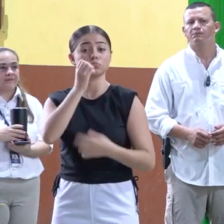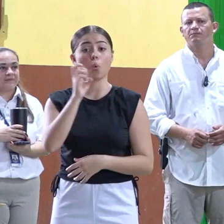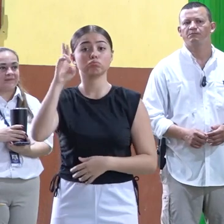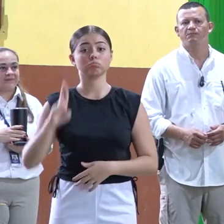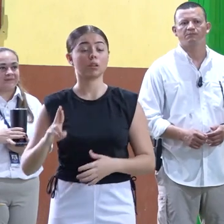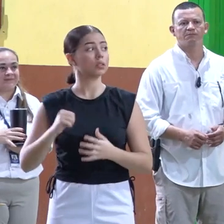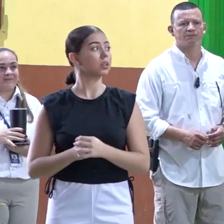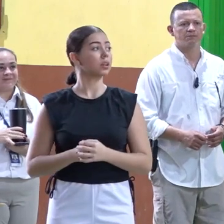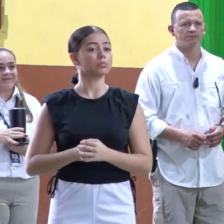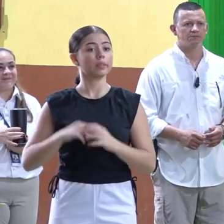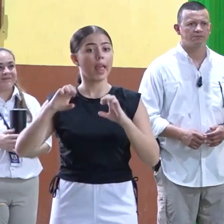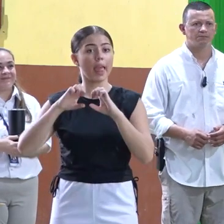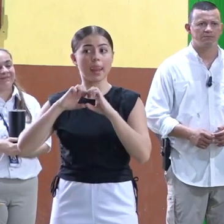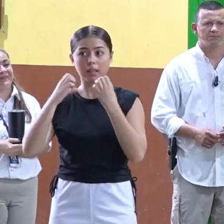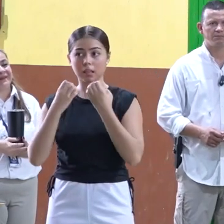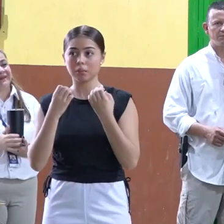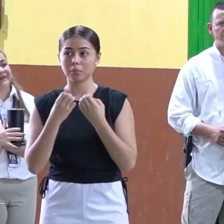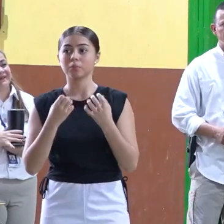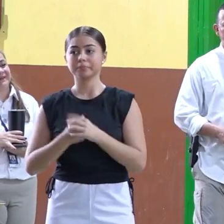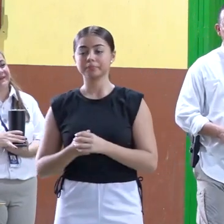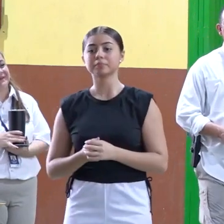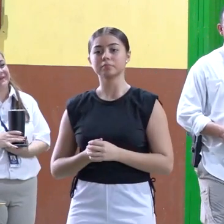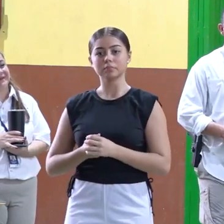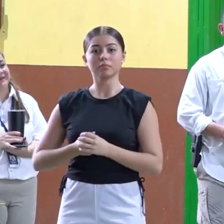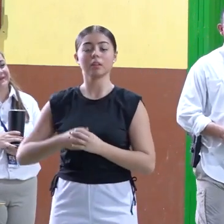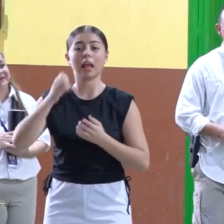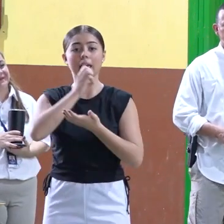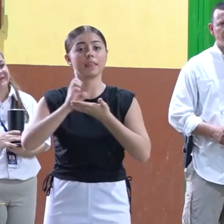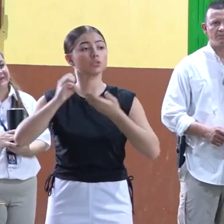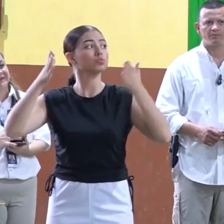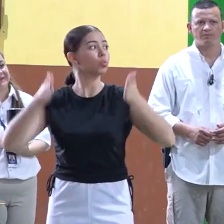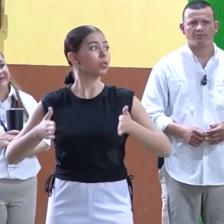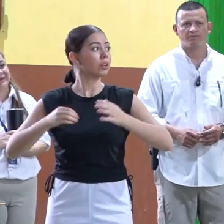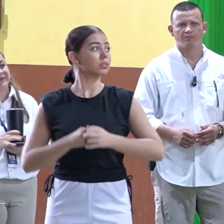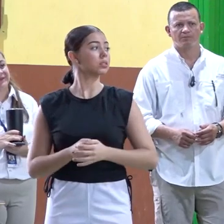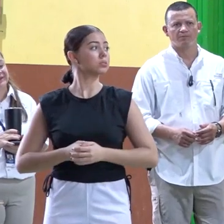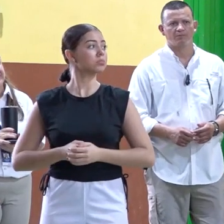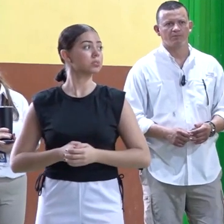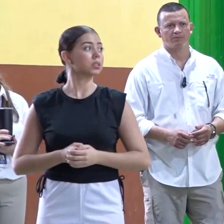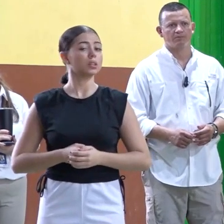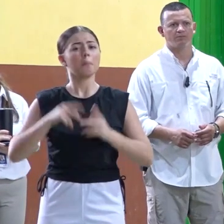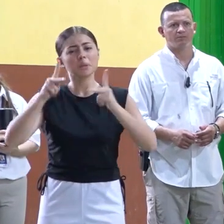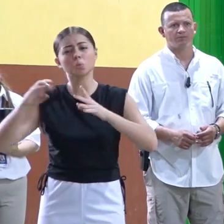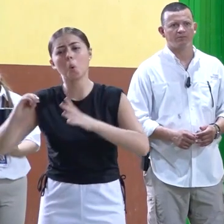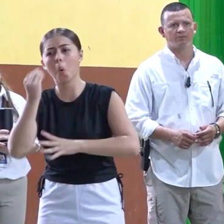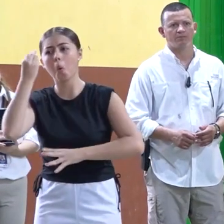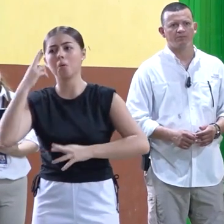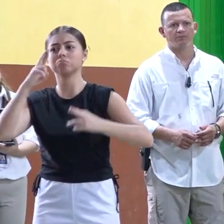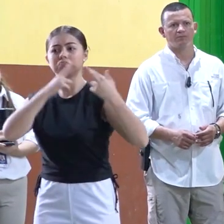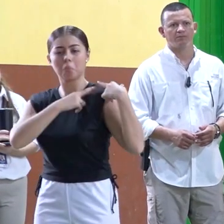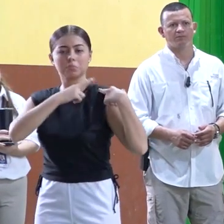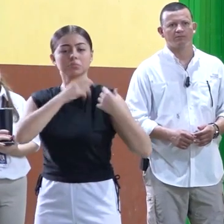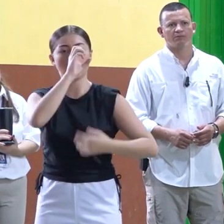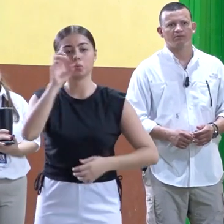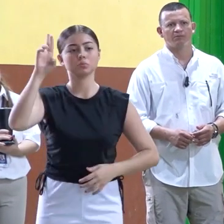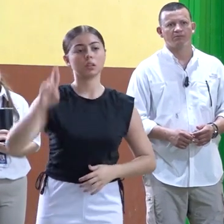Rica, el equipo de estudiantes que va a, de personas jóvenes que van a representar a Costa